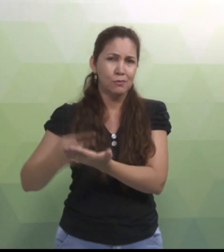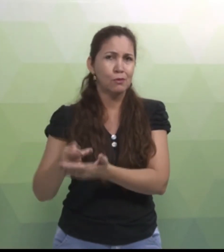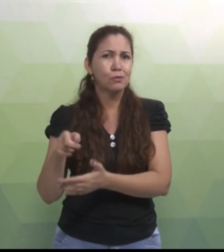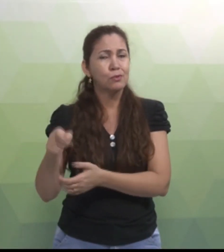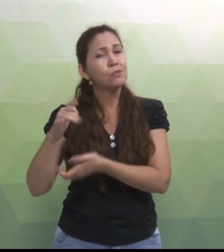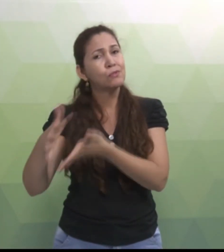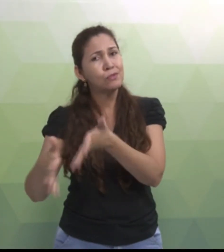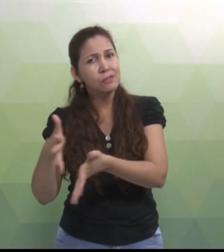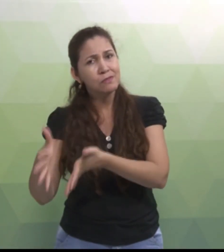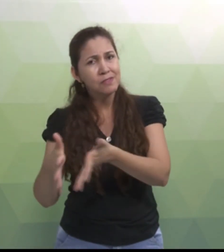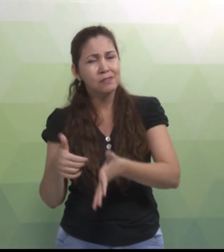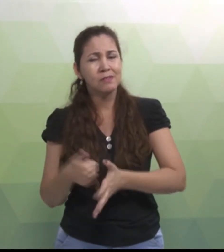Libras